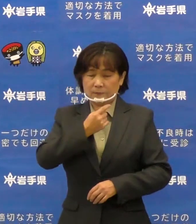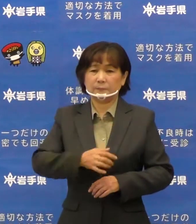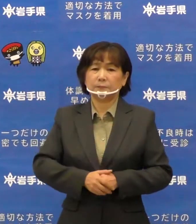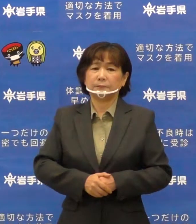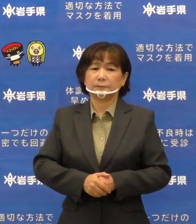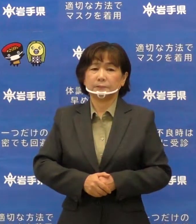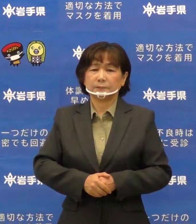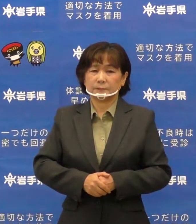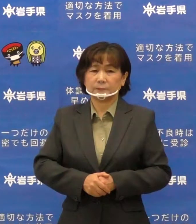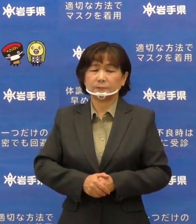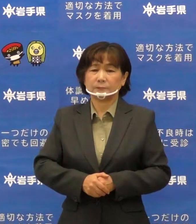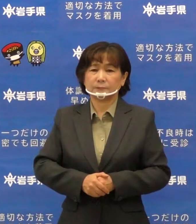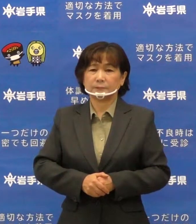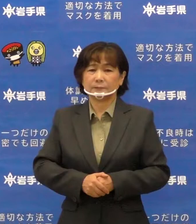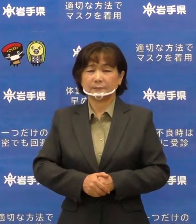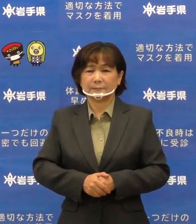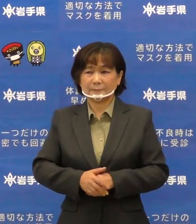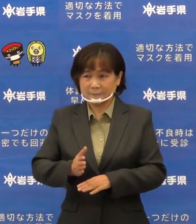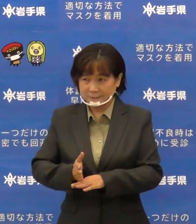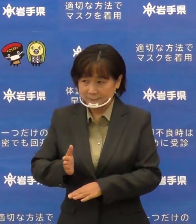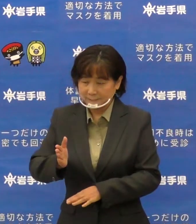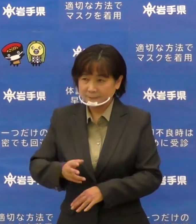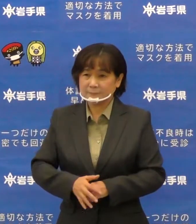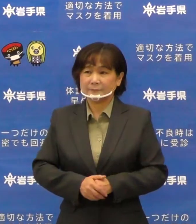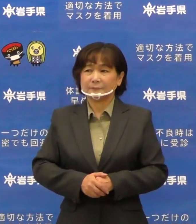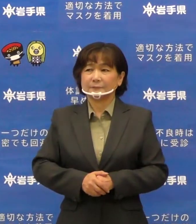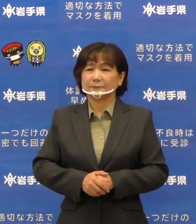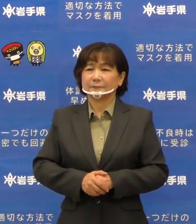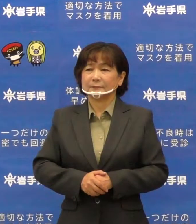いました、ありがとうございます。